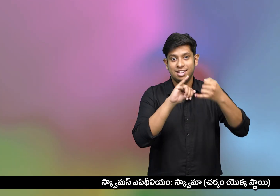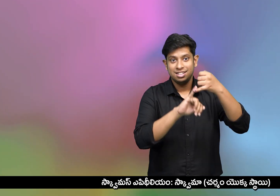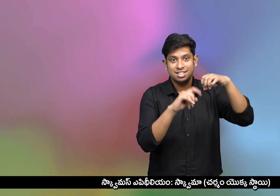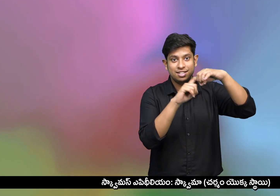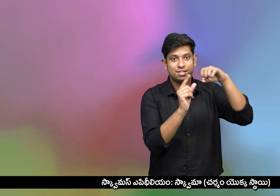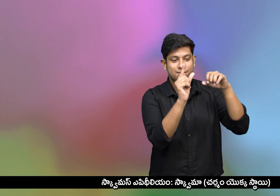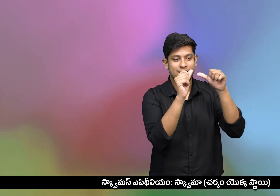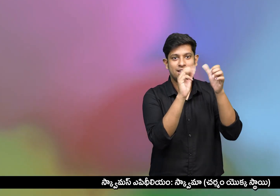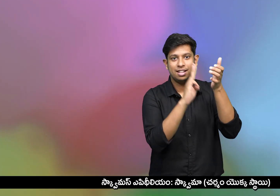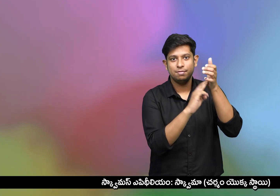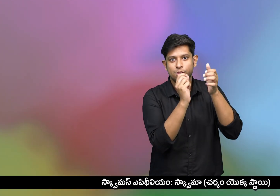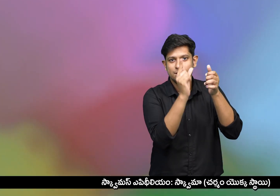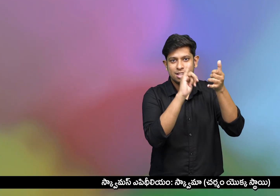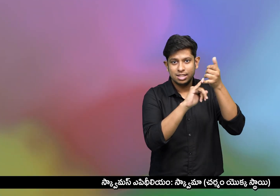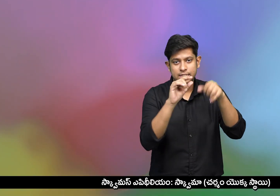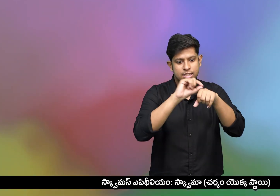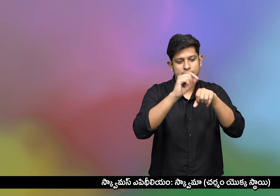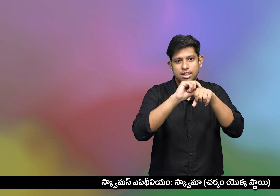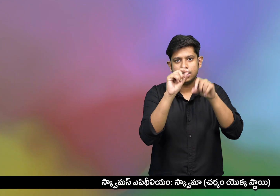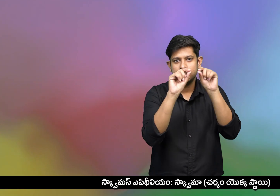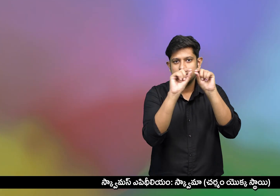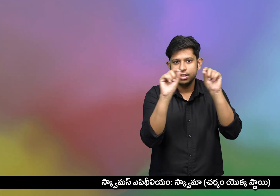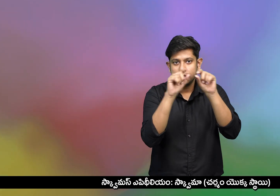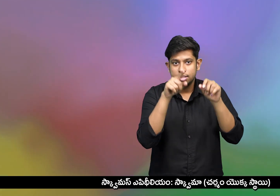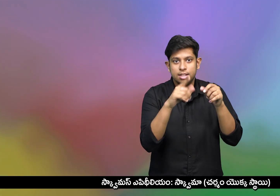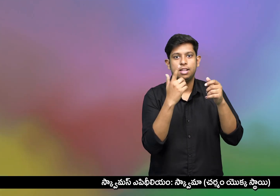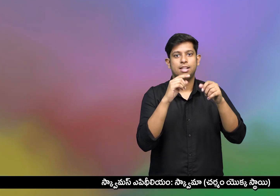స్క్వామస్ ఎపిథీలియం స్క్వామా చర్మం యొక్క స్థాయి.